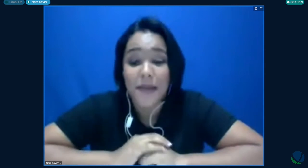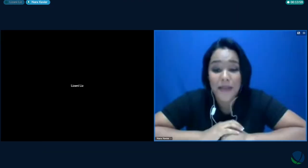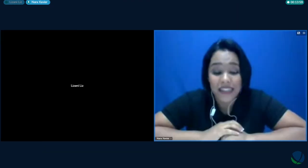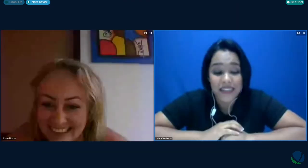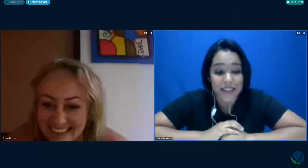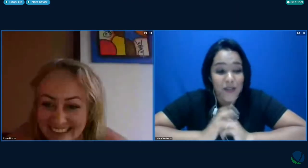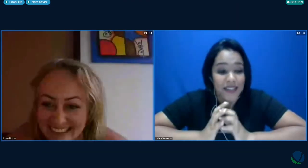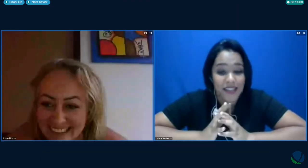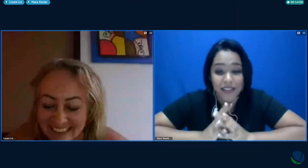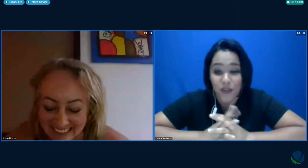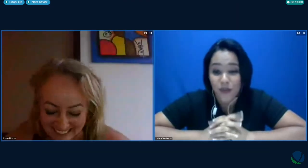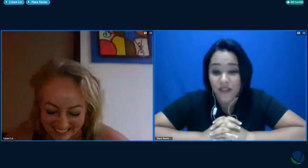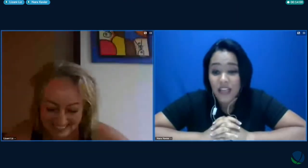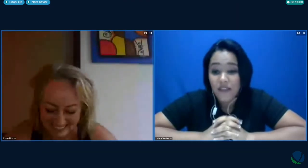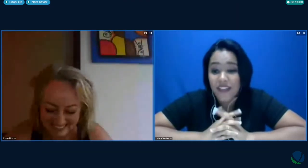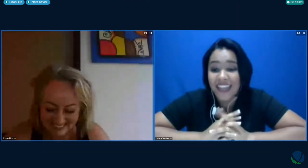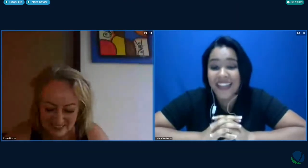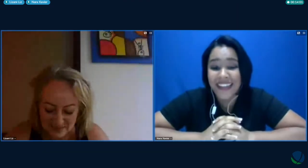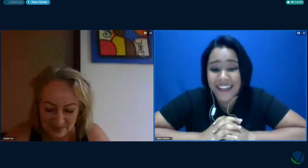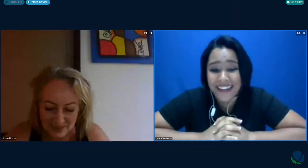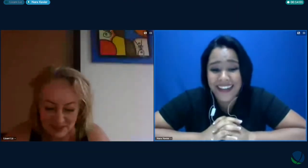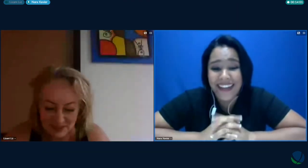mudei cabelo nesses dois anos todos.